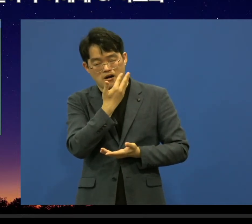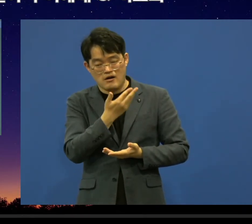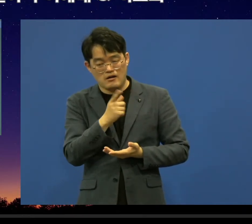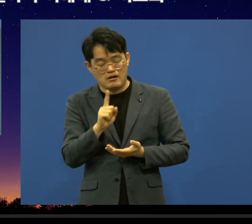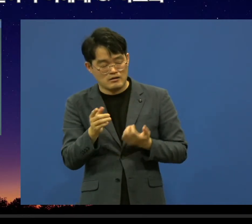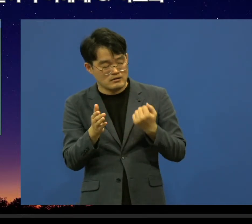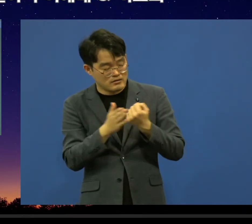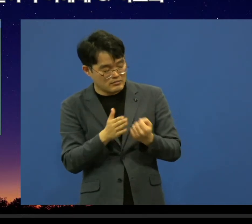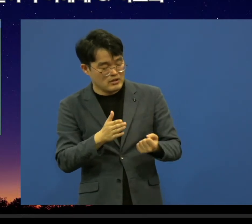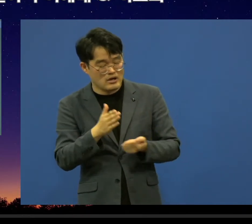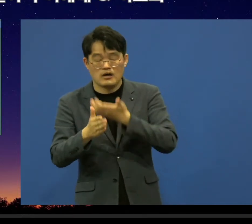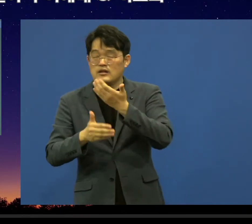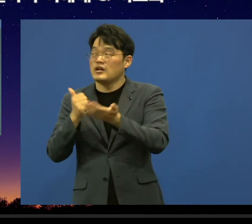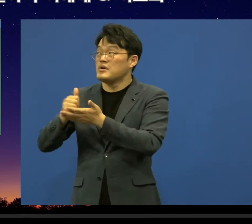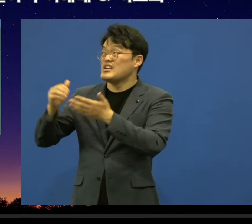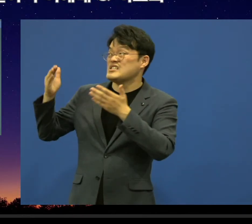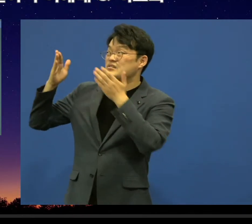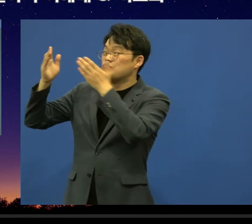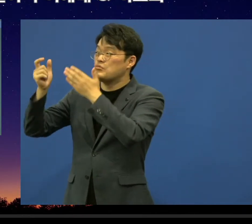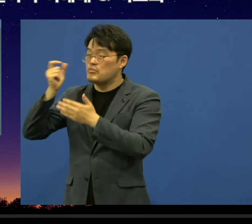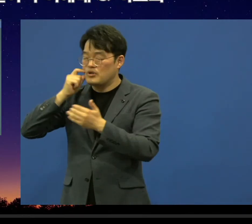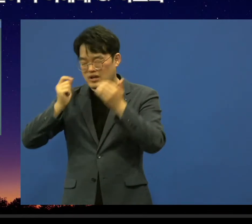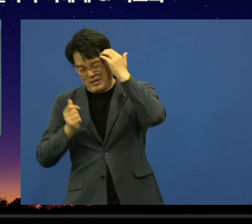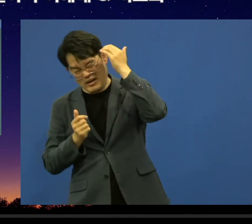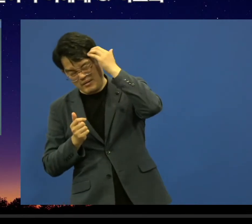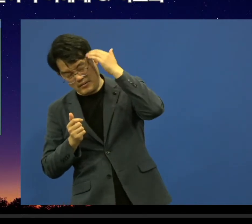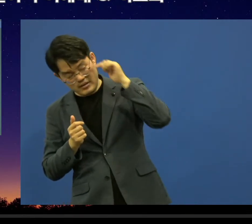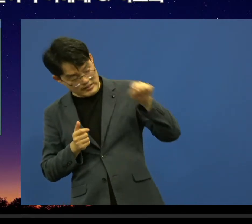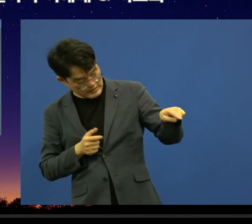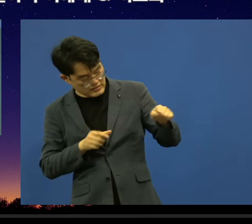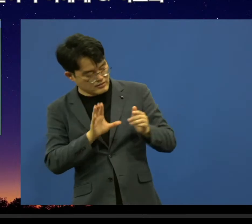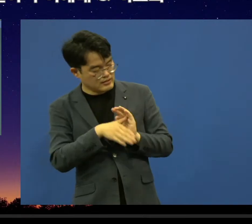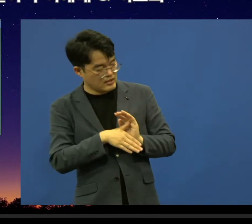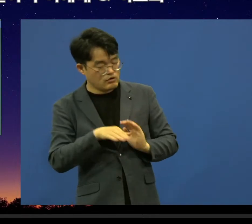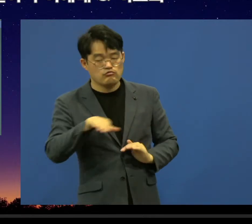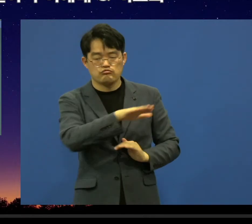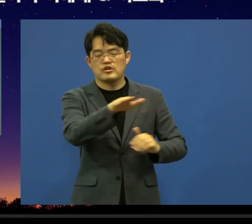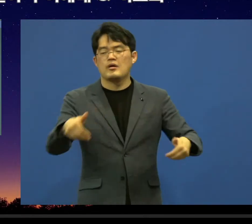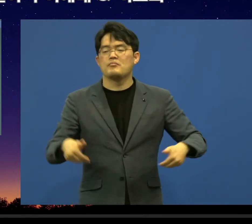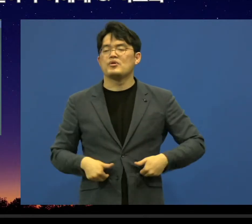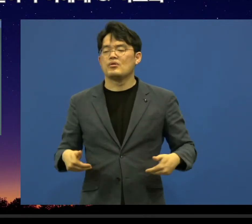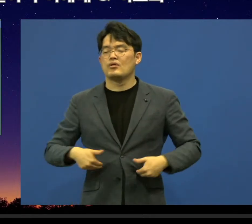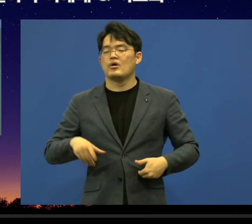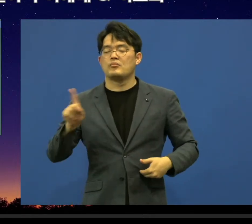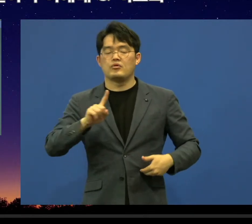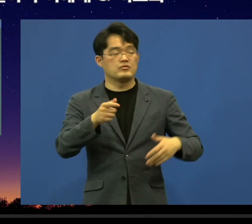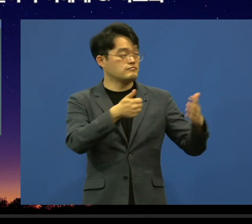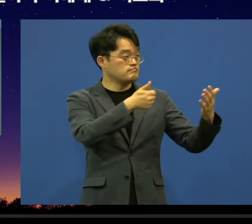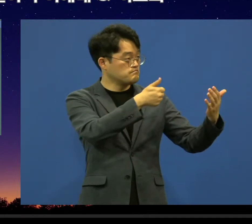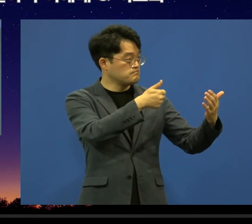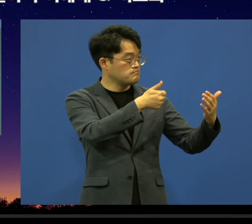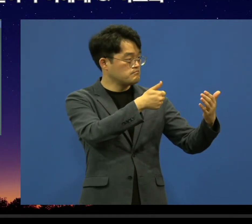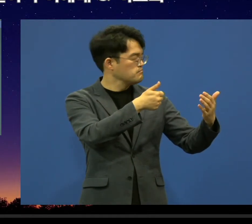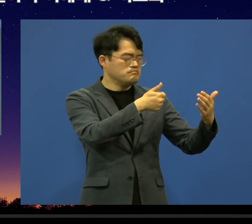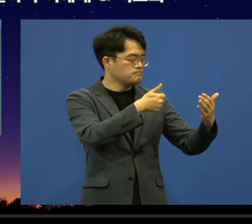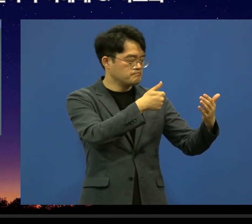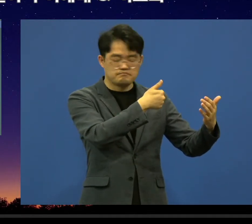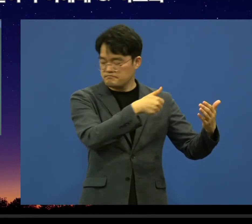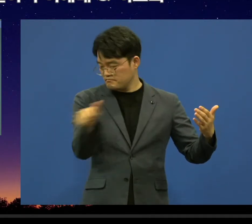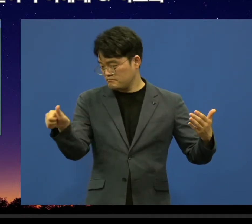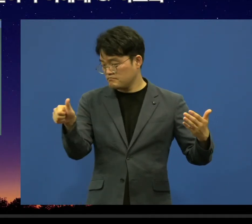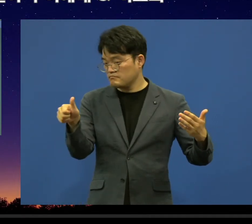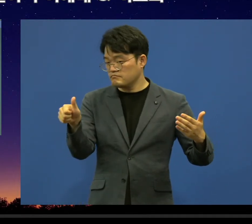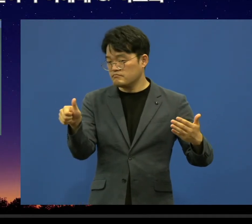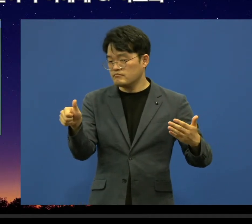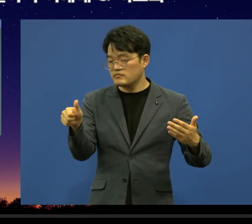그래서 하나님의 소리를 듣지 못하게 해요. 이때 우리에게 필요한 것 돌아서입니다. 하나님이